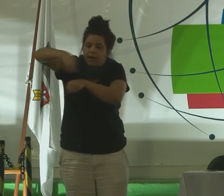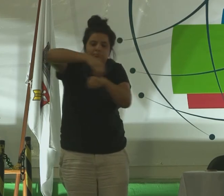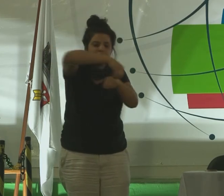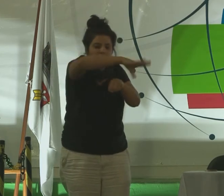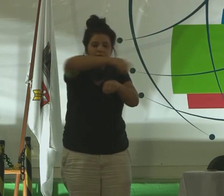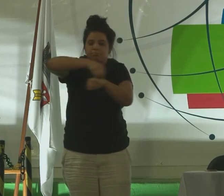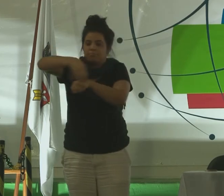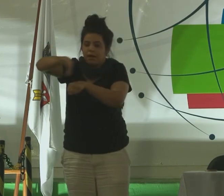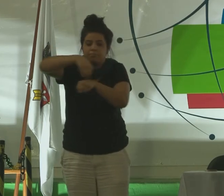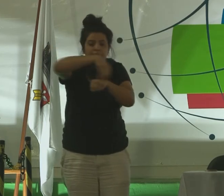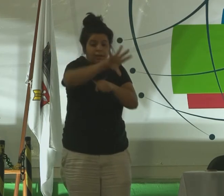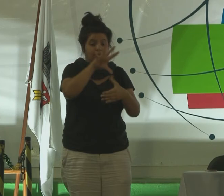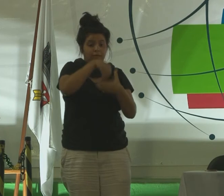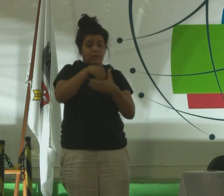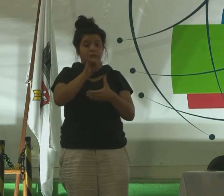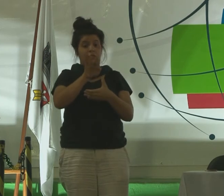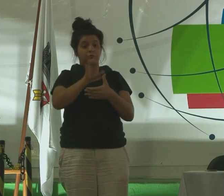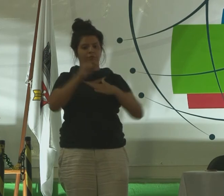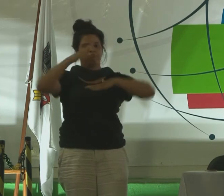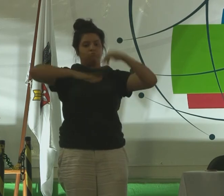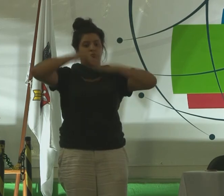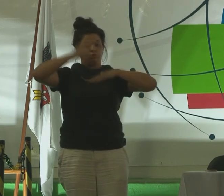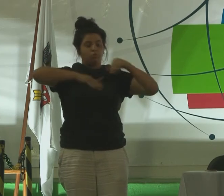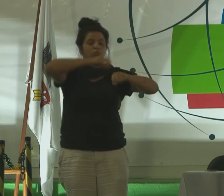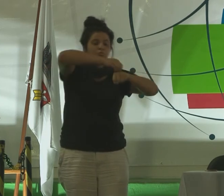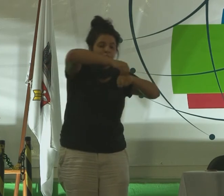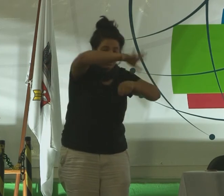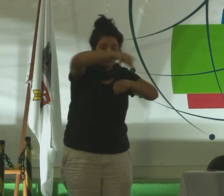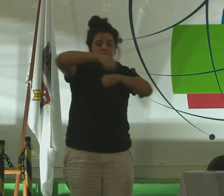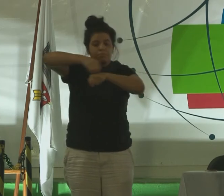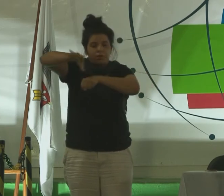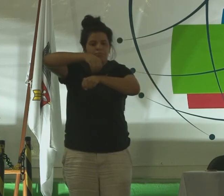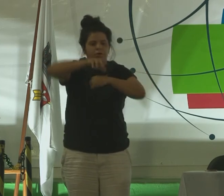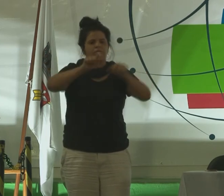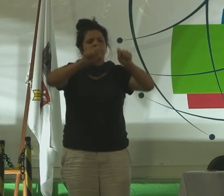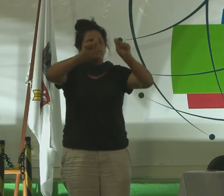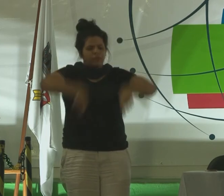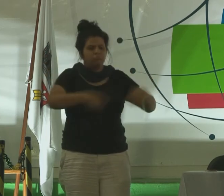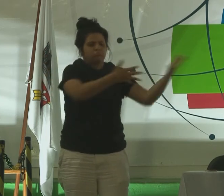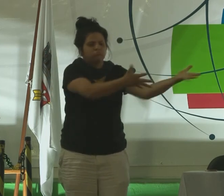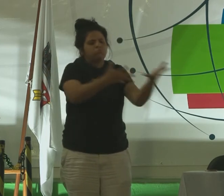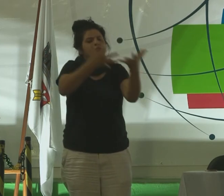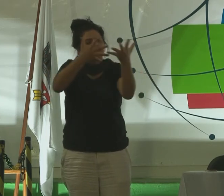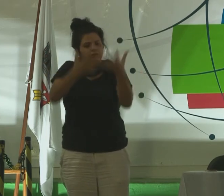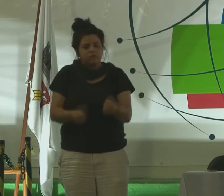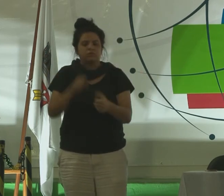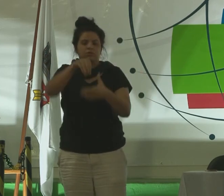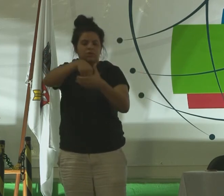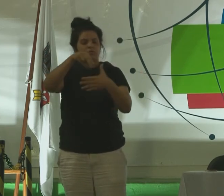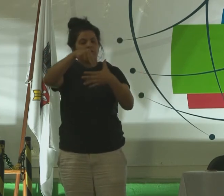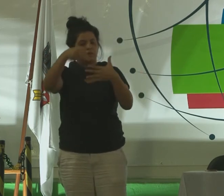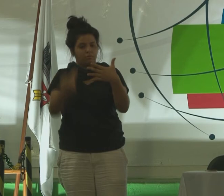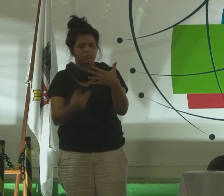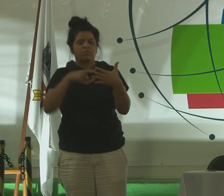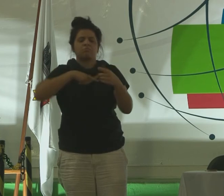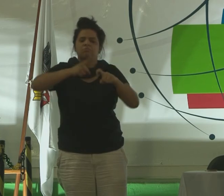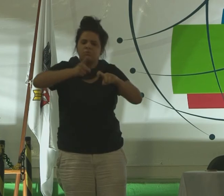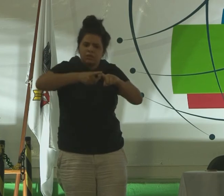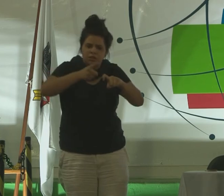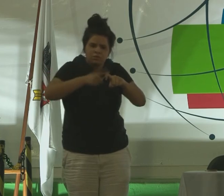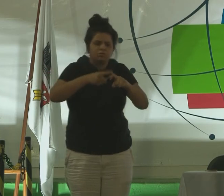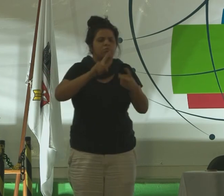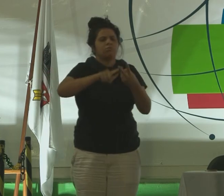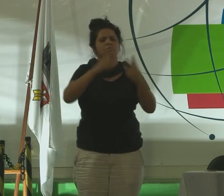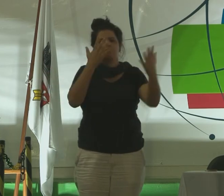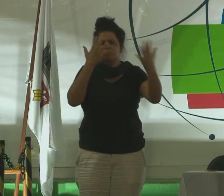na instituição para que eles possam, de alguma forma, né, possibilitar o atendimento desse aluno. Então, nós temos médicos, nós